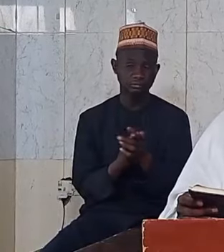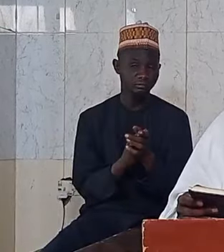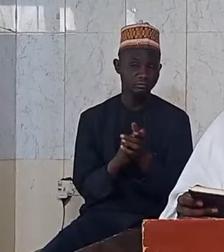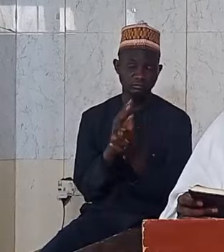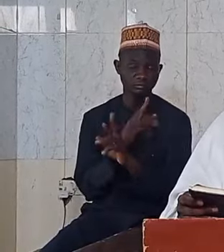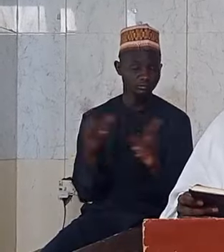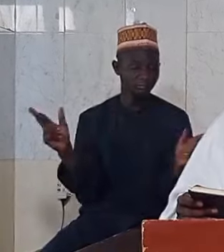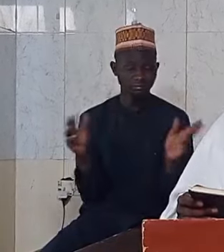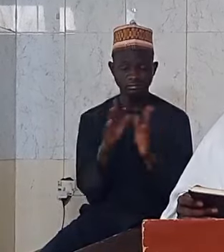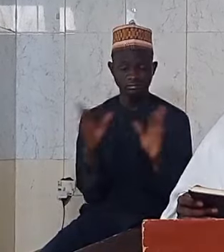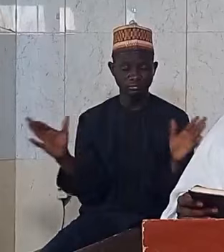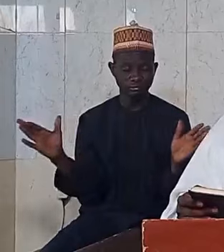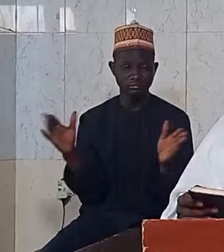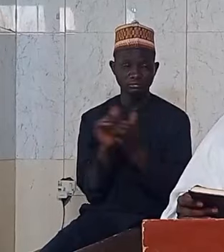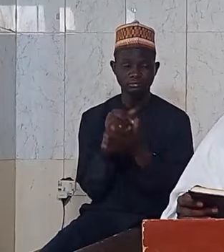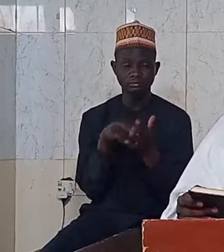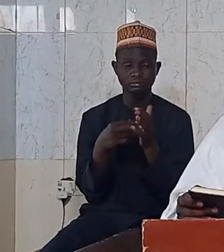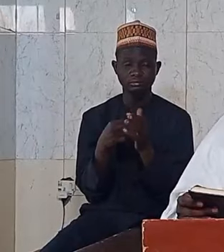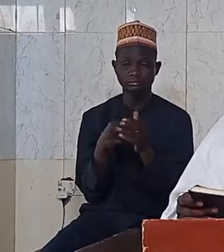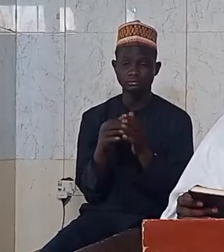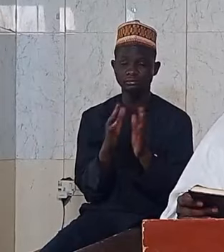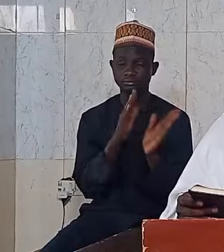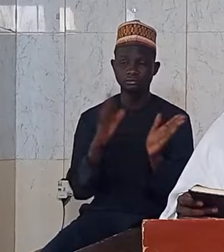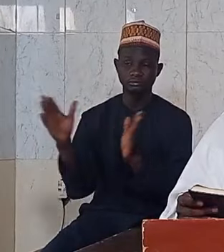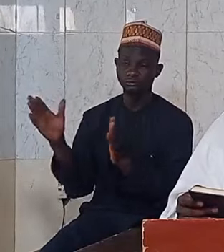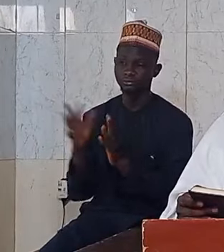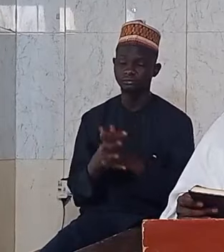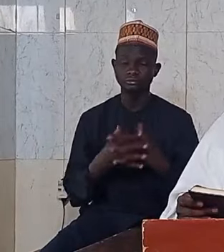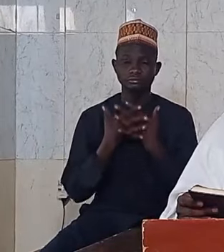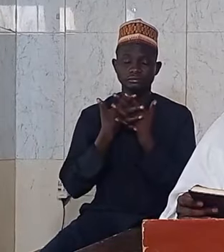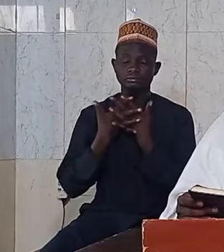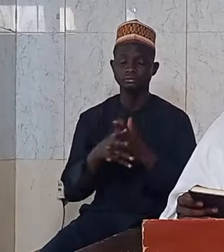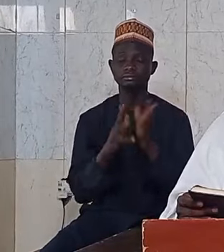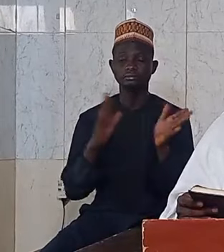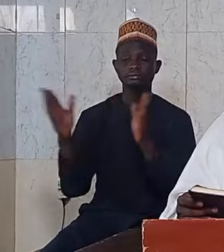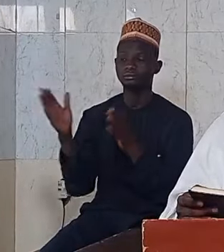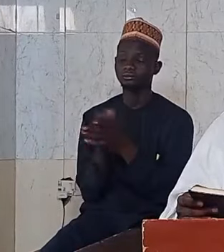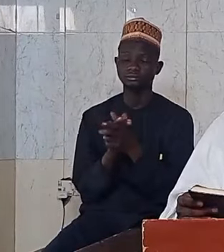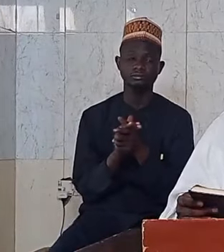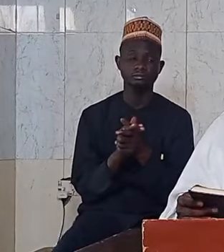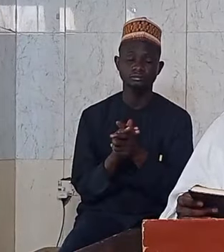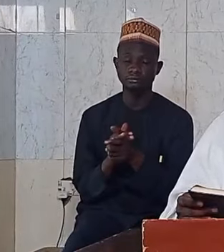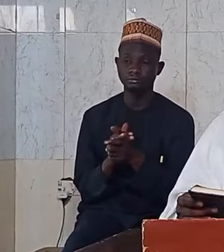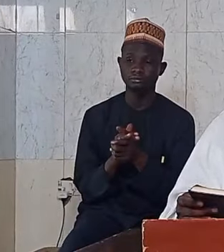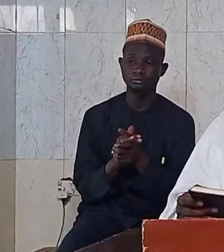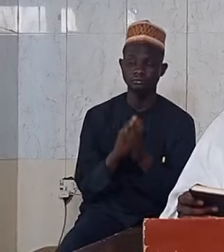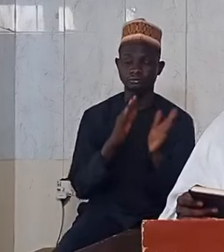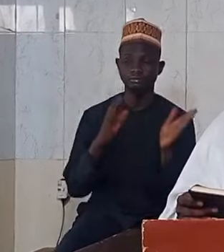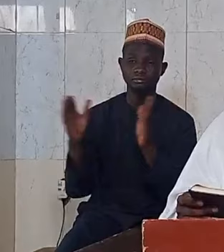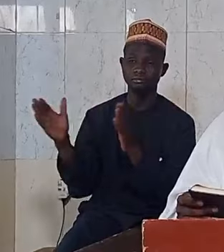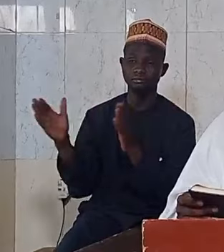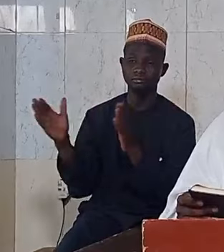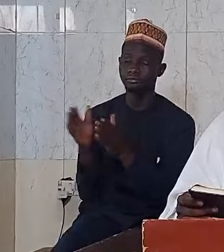kaidi shine da ake fassarawa da turanci plan kintsi ko yawwa shiri